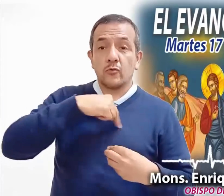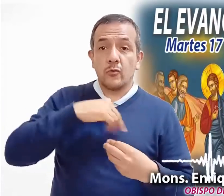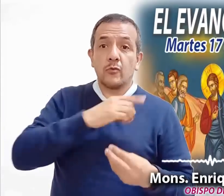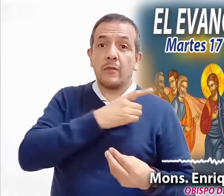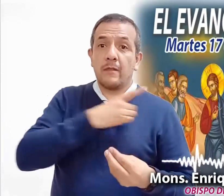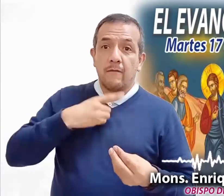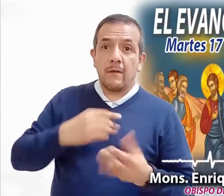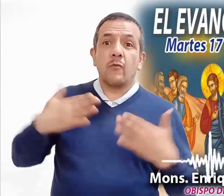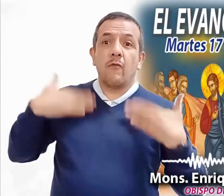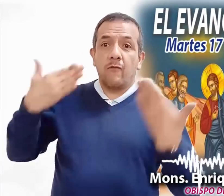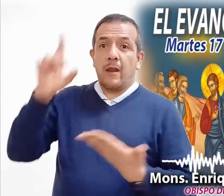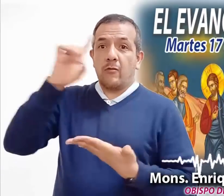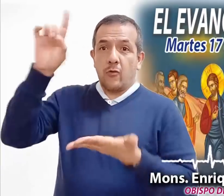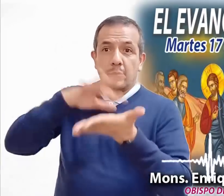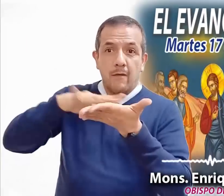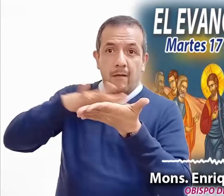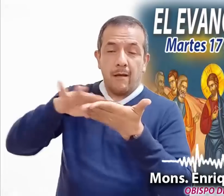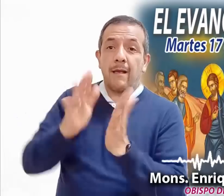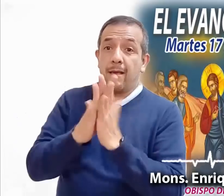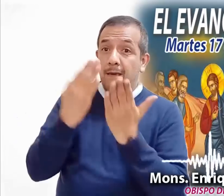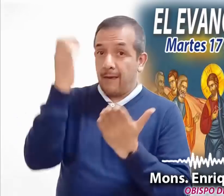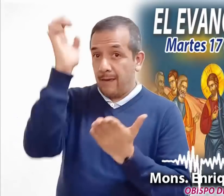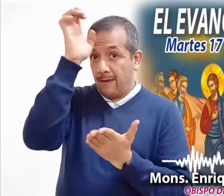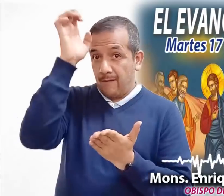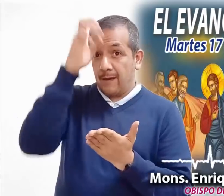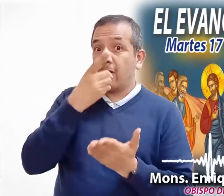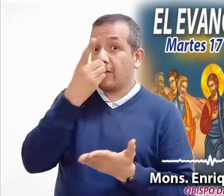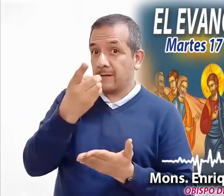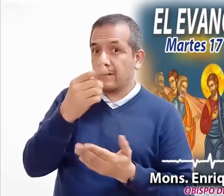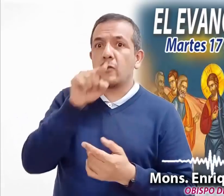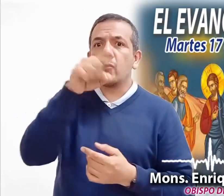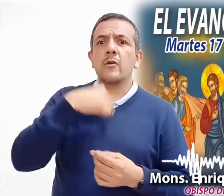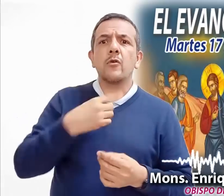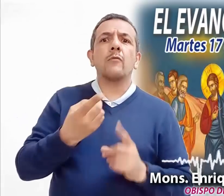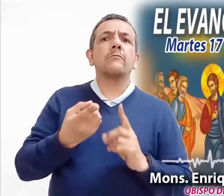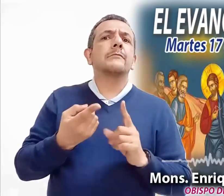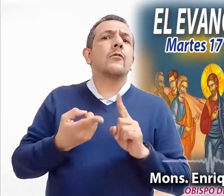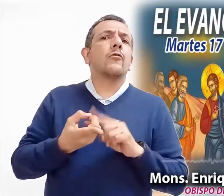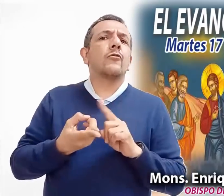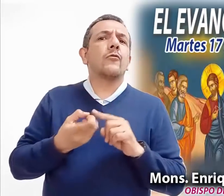en las riquezas. Nosotros, ¿dónde ponemos nuestra confianza?